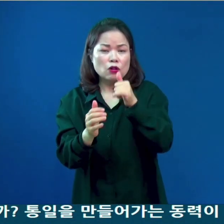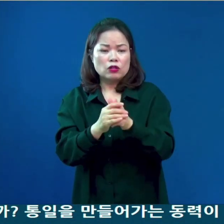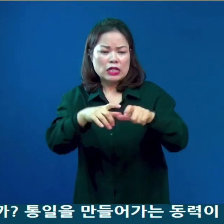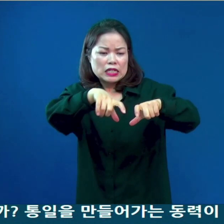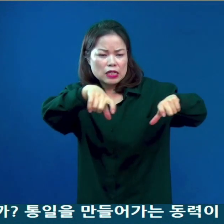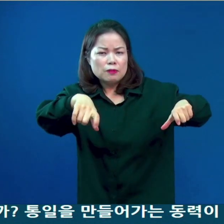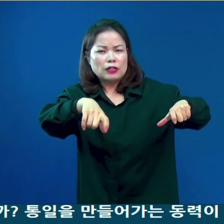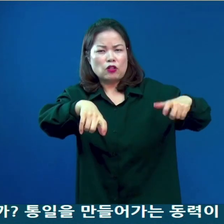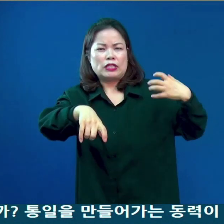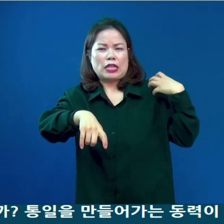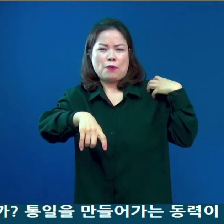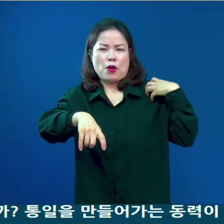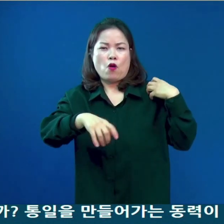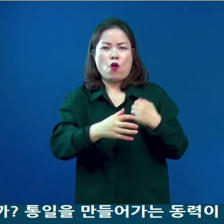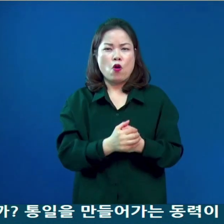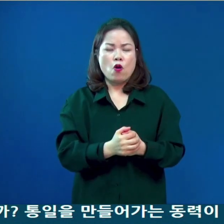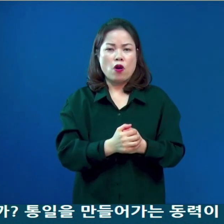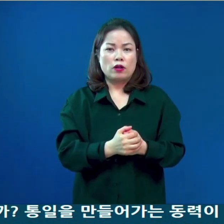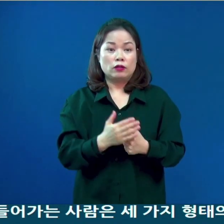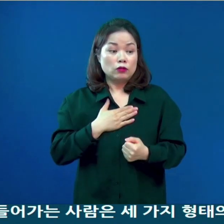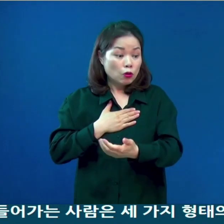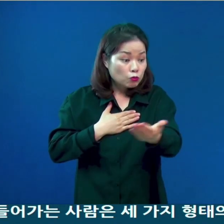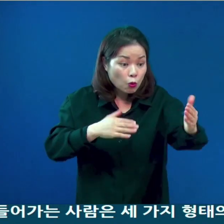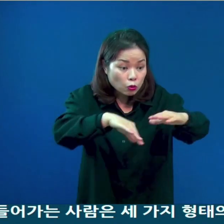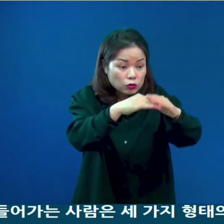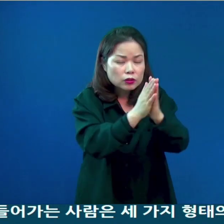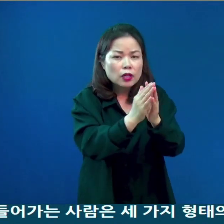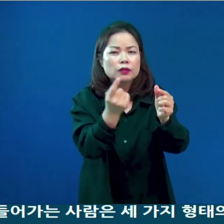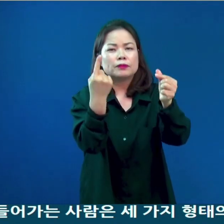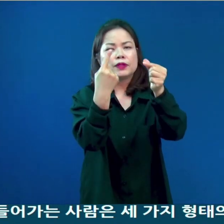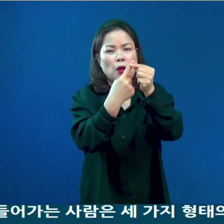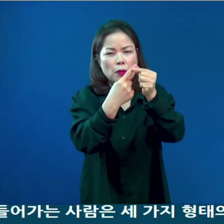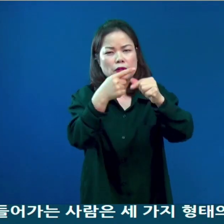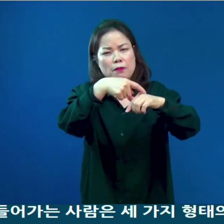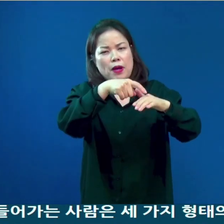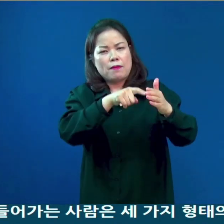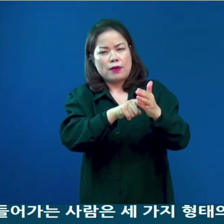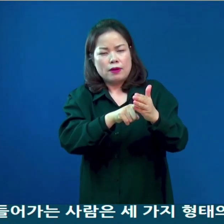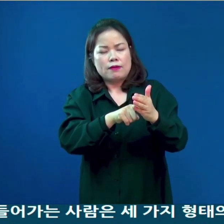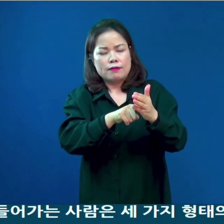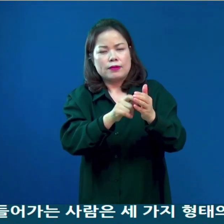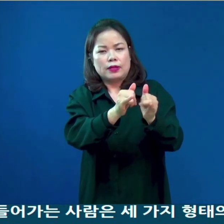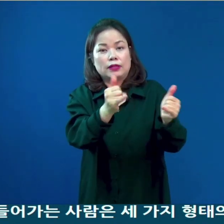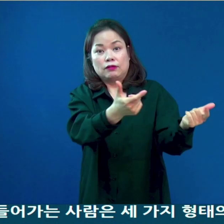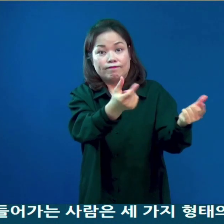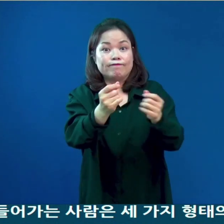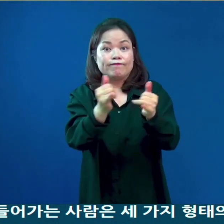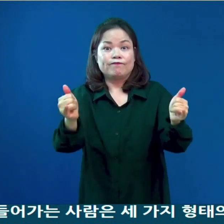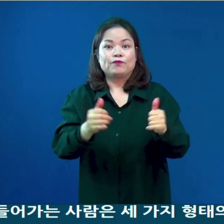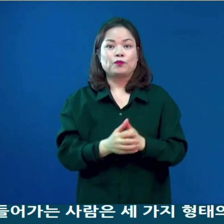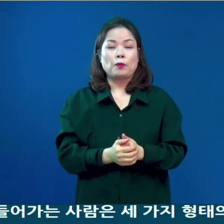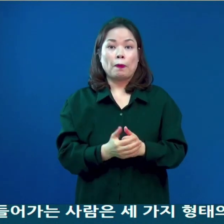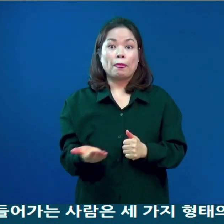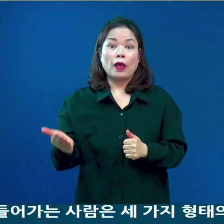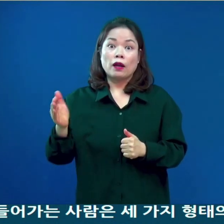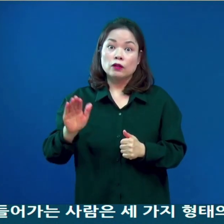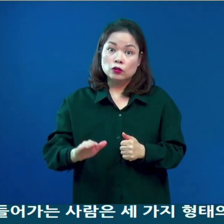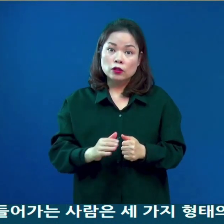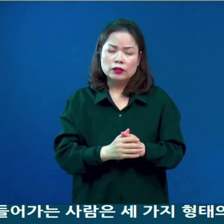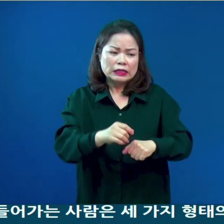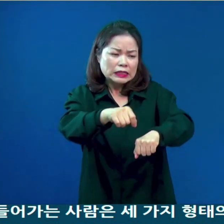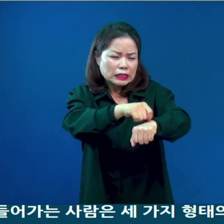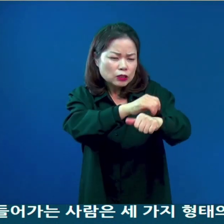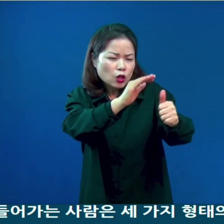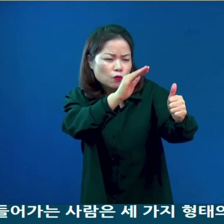일반적인 사명입니다. 그러니까 저와 여러분 모든 사람들은 첫 번째 마음에 해당되는 사람입니다. 그러나 거기서